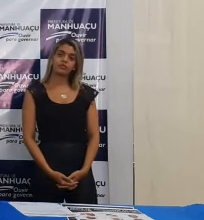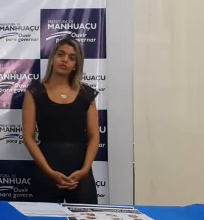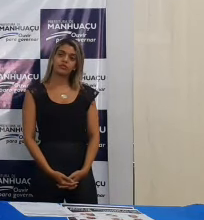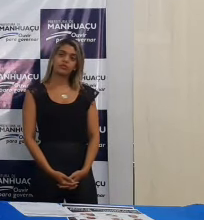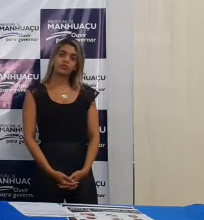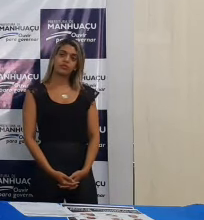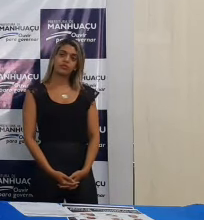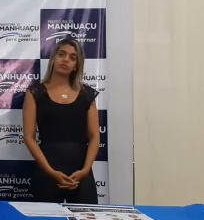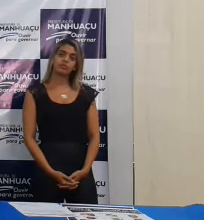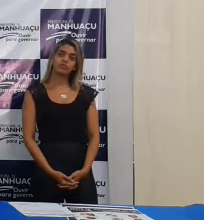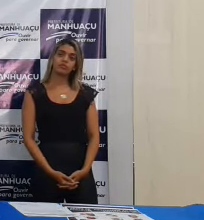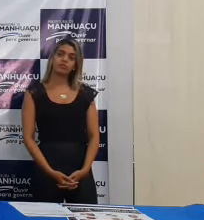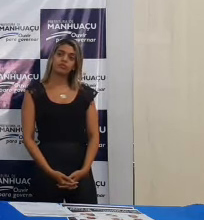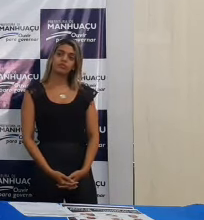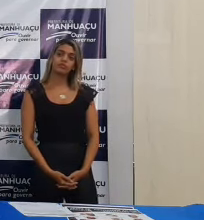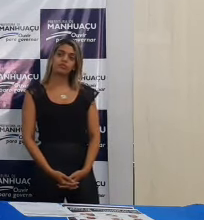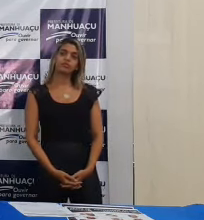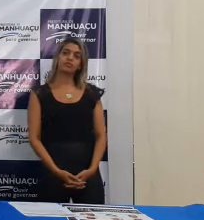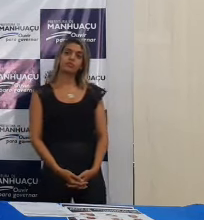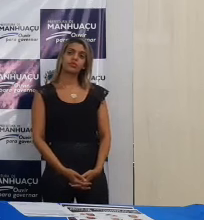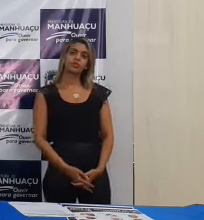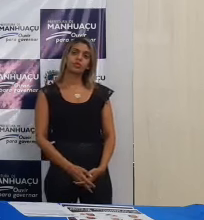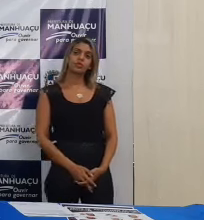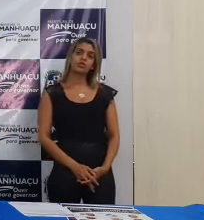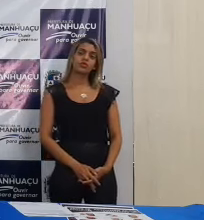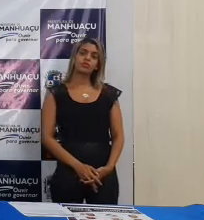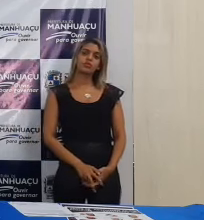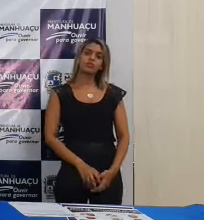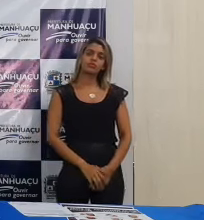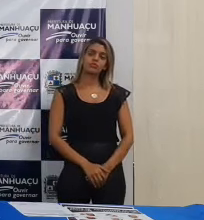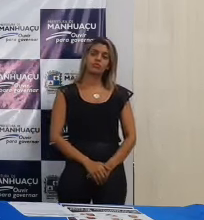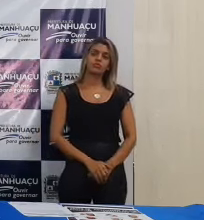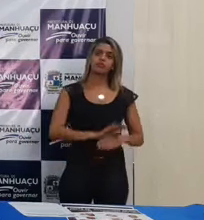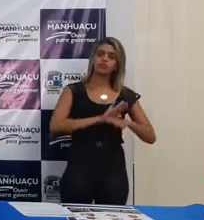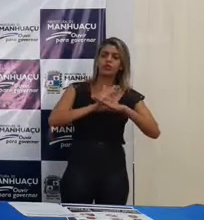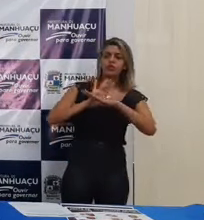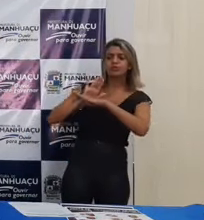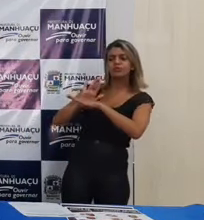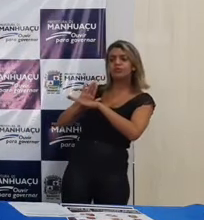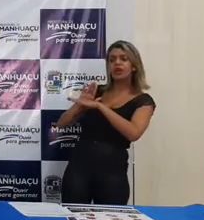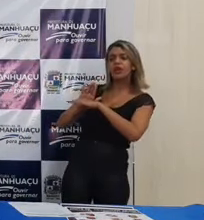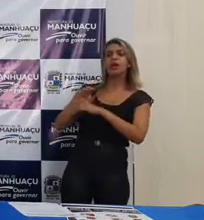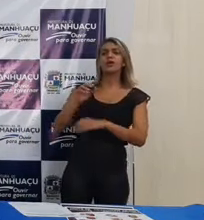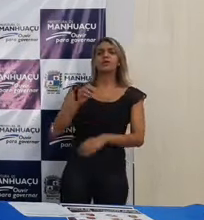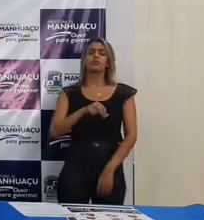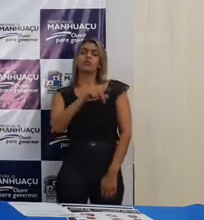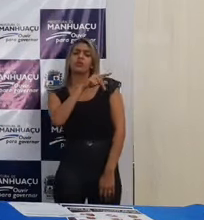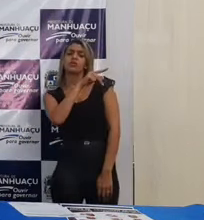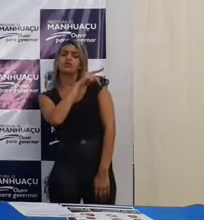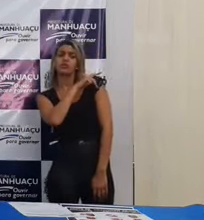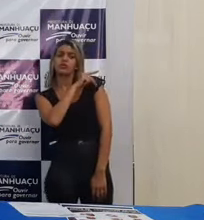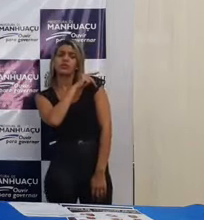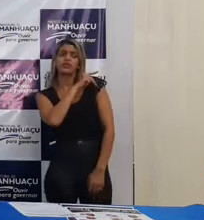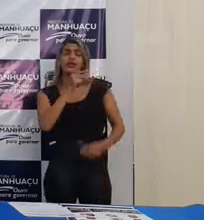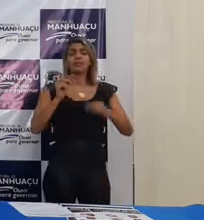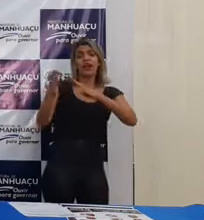seria essa questão, o efetivo da Polícia Militar colaborar com a